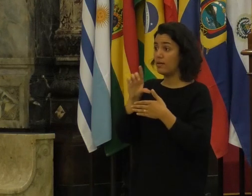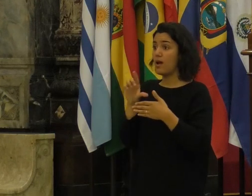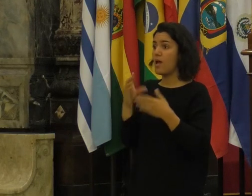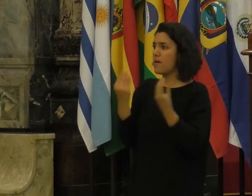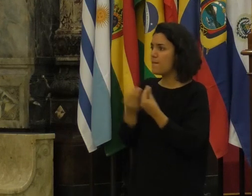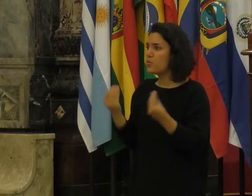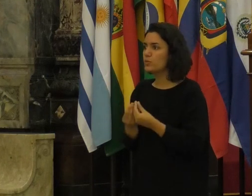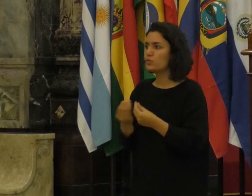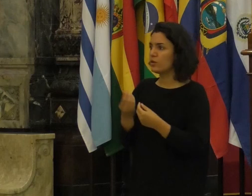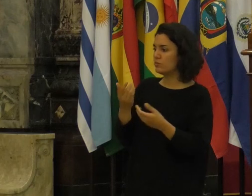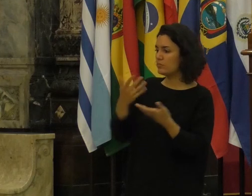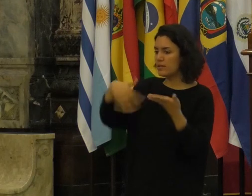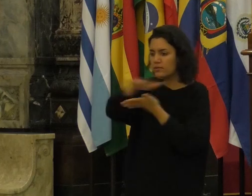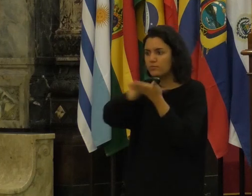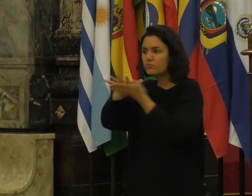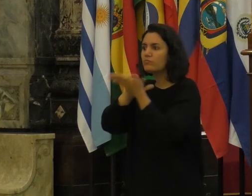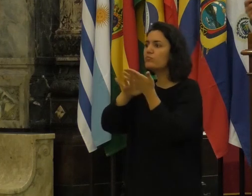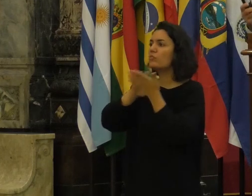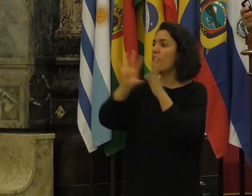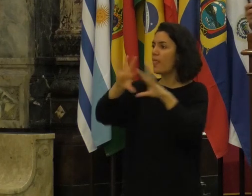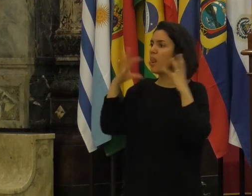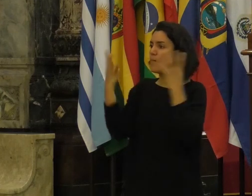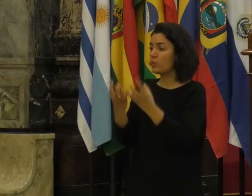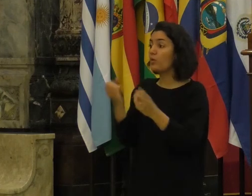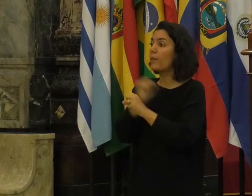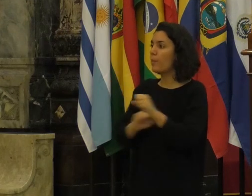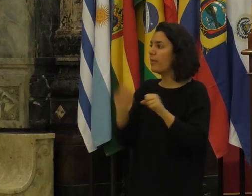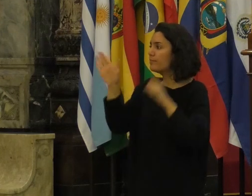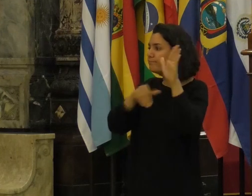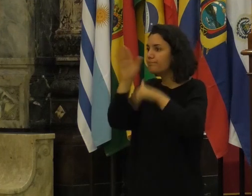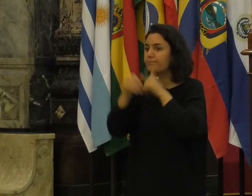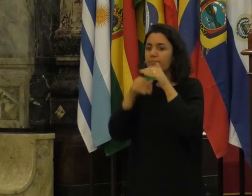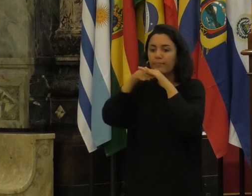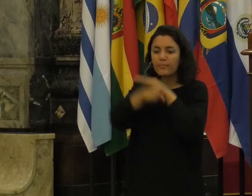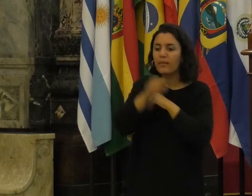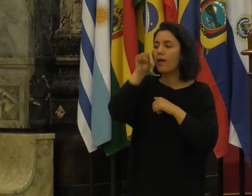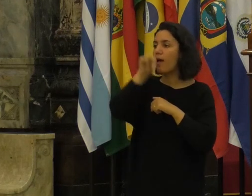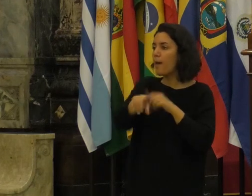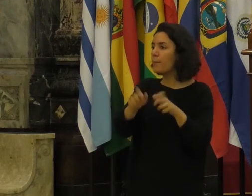sectores del mundo, muchas regiones del mundo, para que entren allí sus publicaciones.